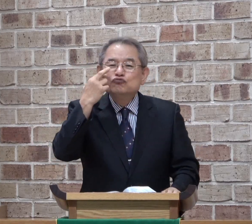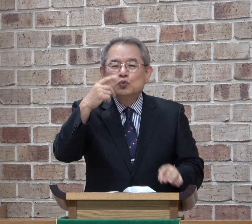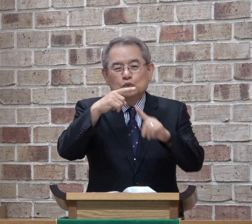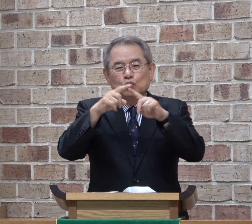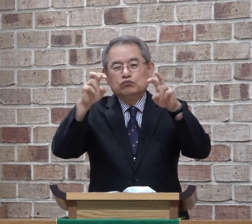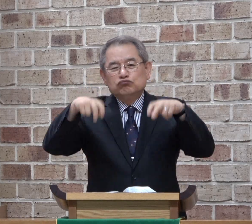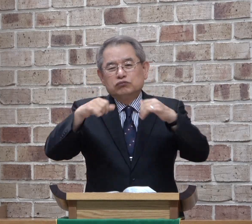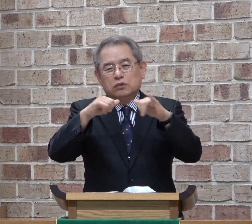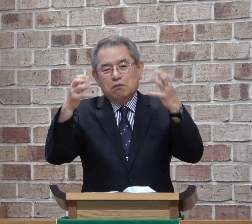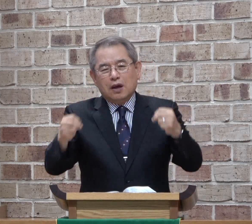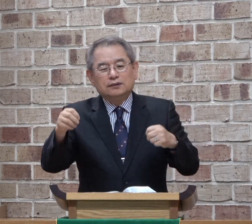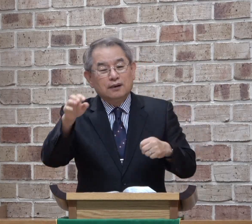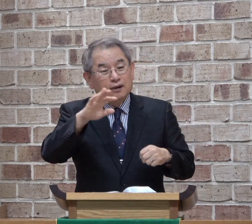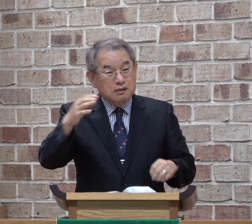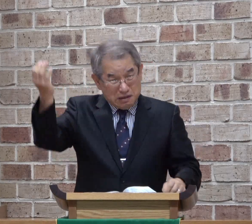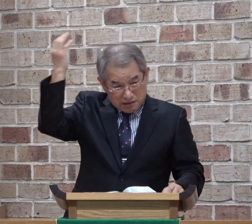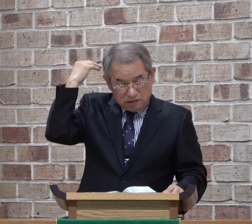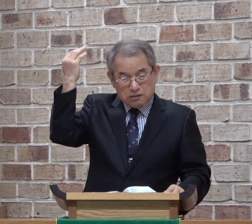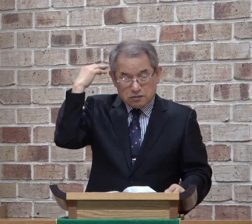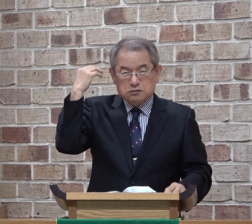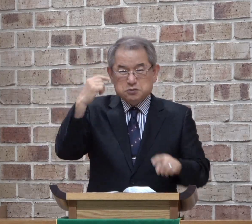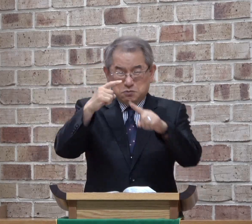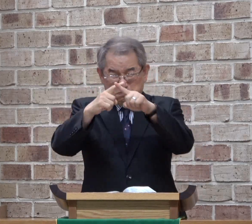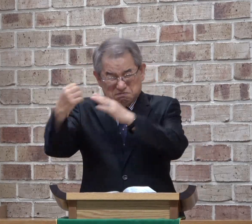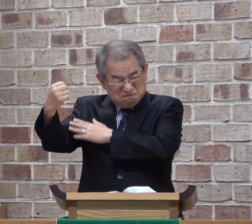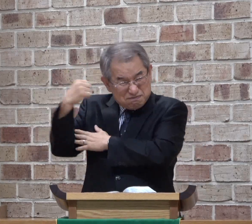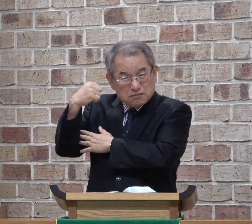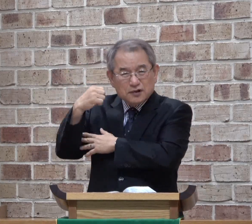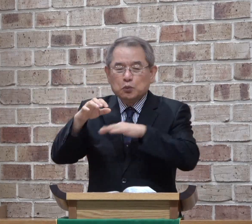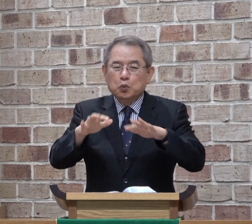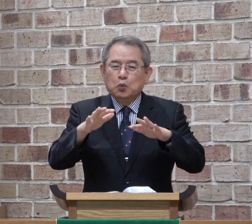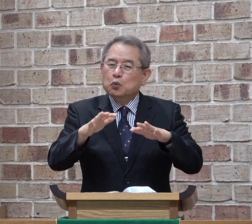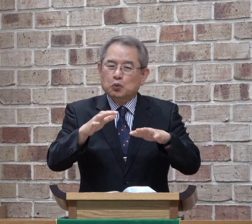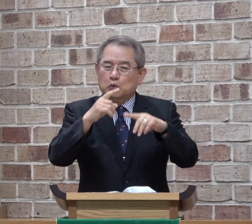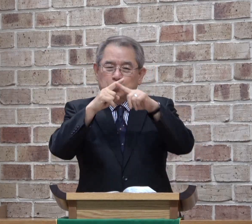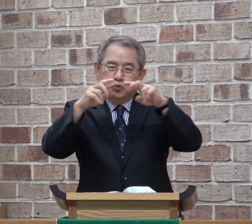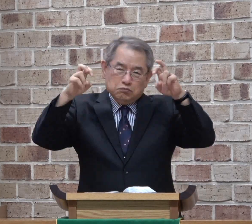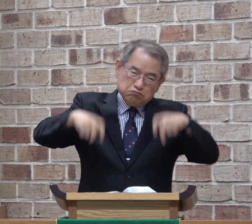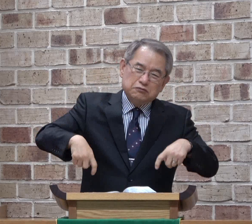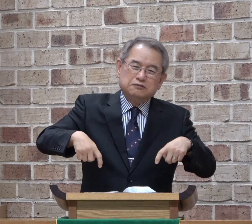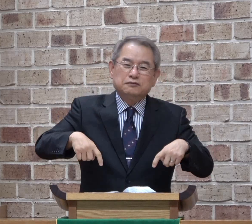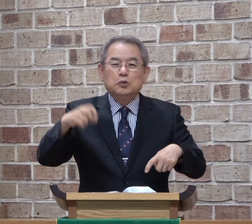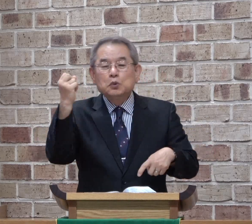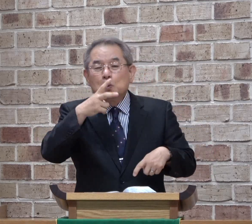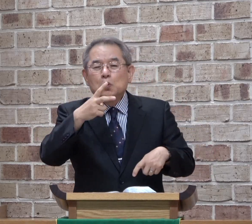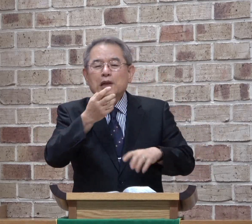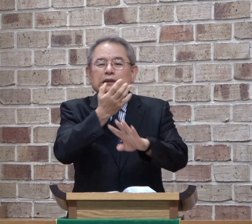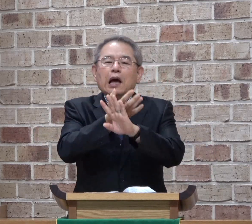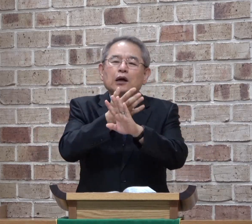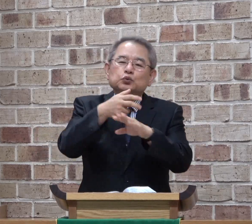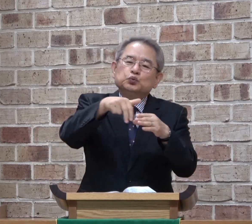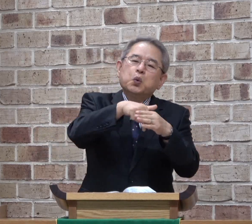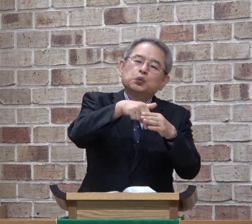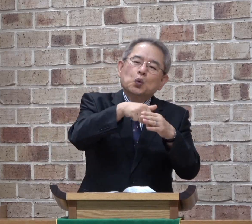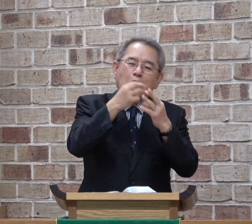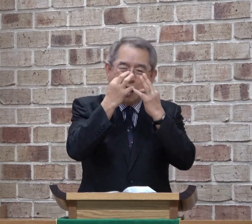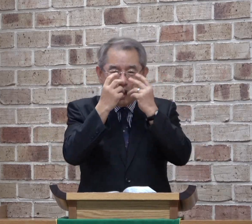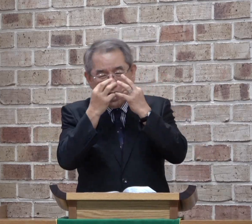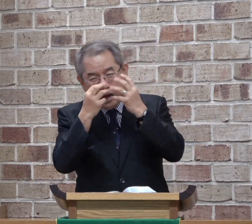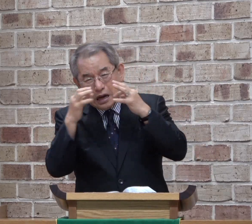근데 저런 신앙을 계속 지금 유지하는 것이 아니라 미국도 지금은 신앙의 위기에 있습니다. 무신론자도 많아지고 또